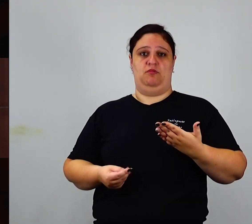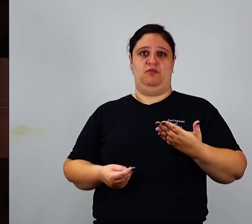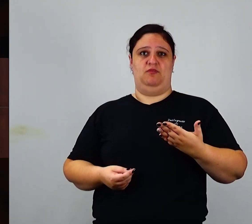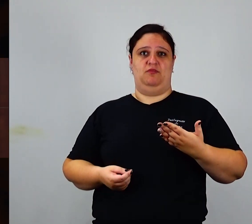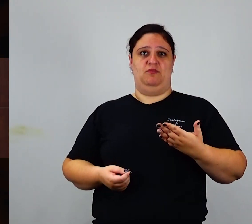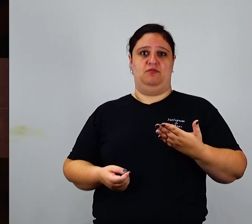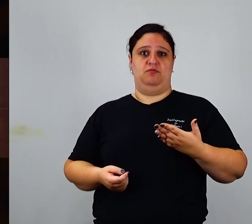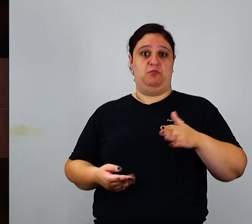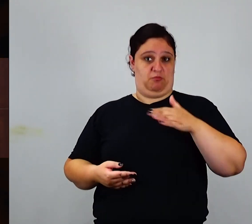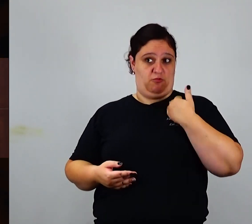Você morreu ou não?